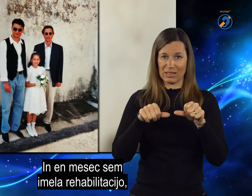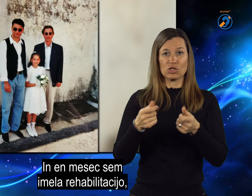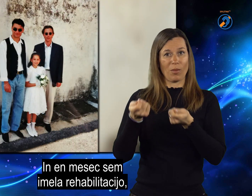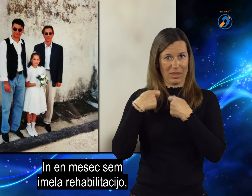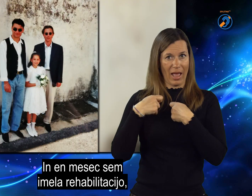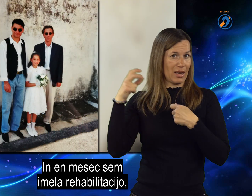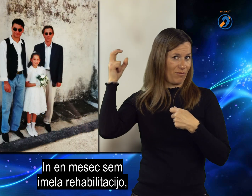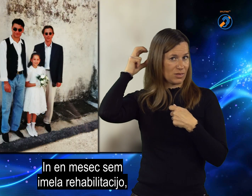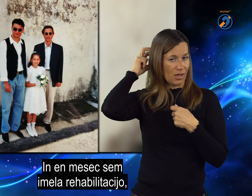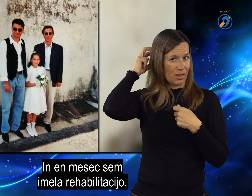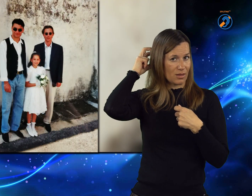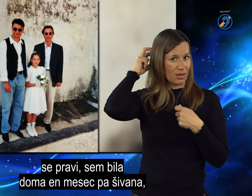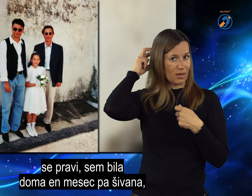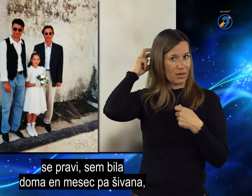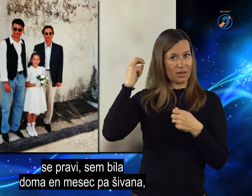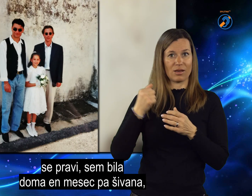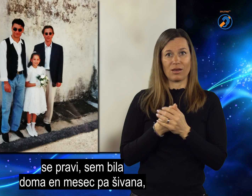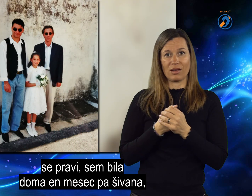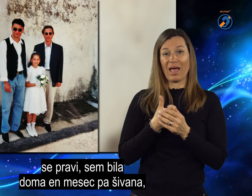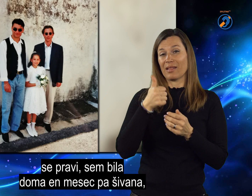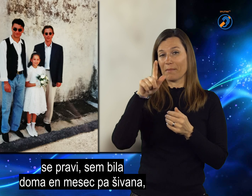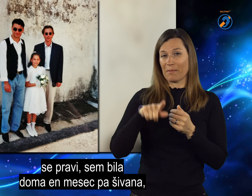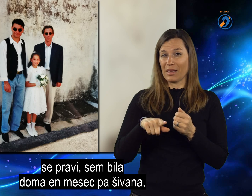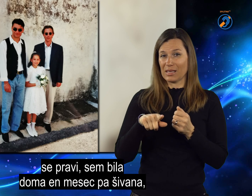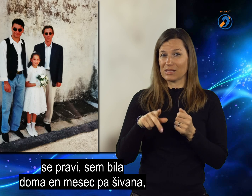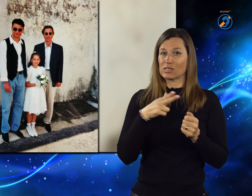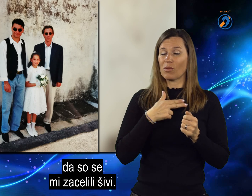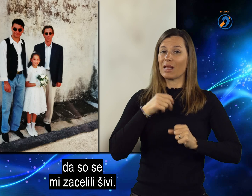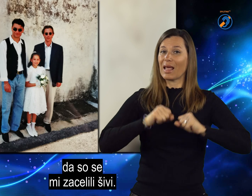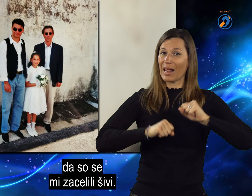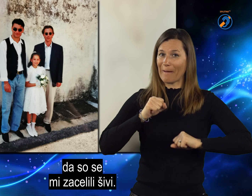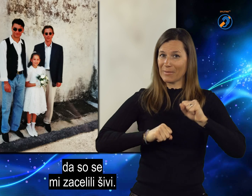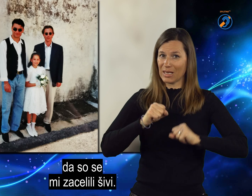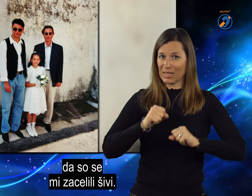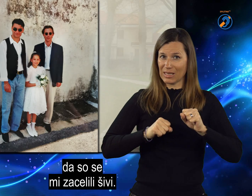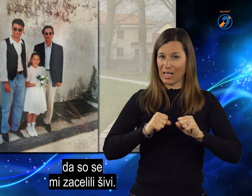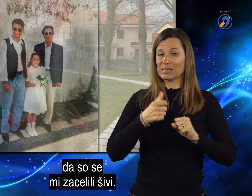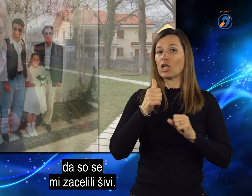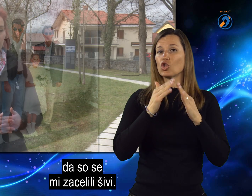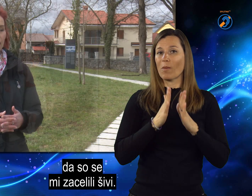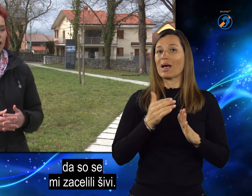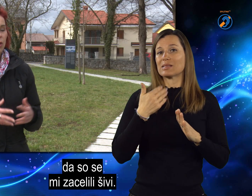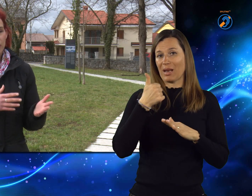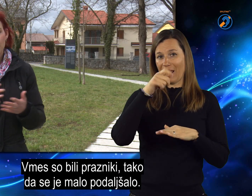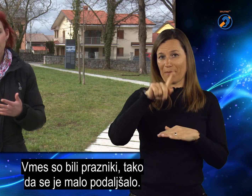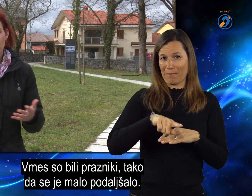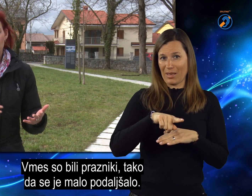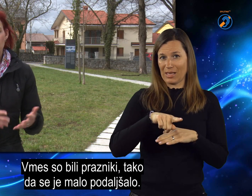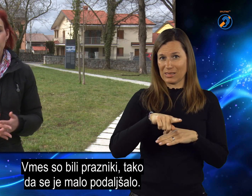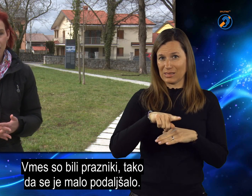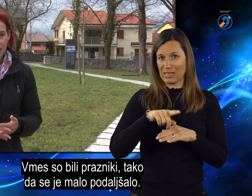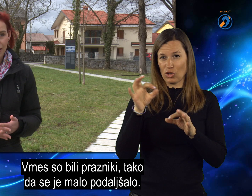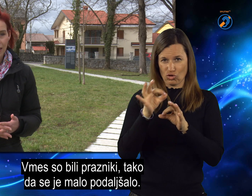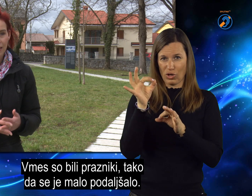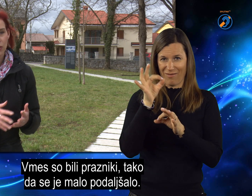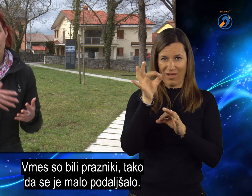1 mesec rehabilitacije, pravi sem bila doma 1 mesec pošivana, da so mi zaselili šivi. In mesec seveda so